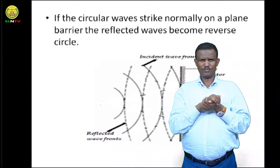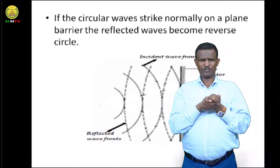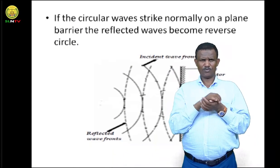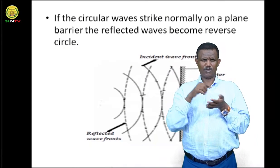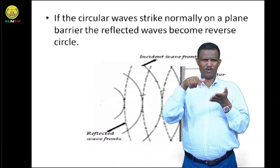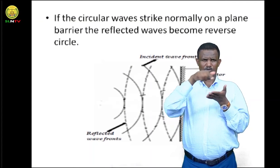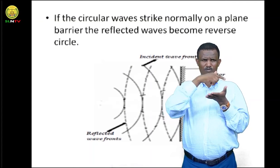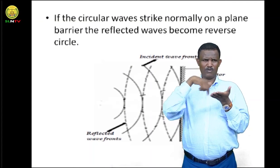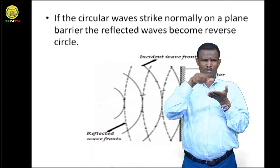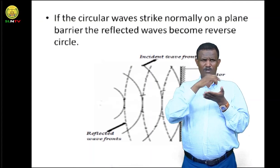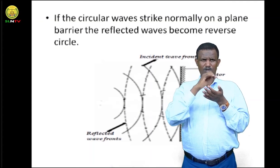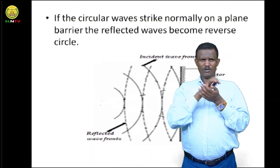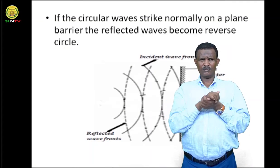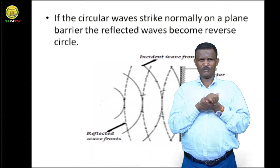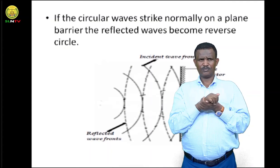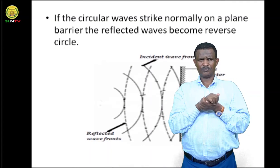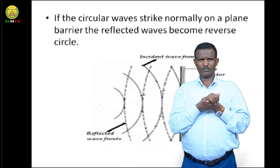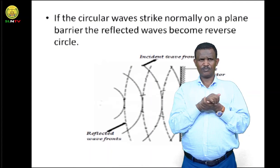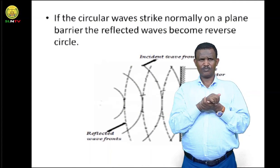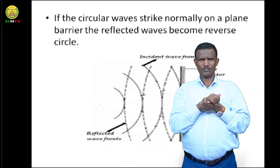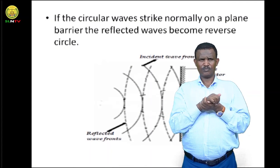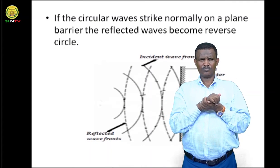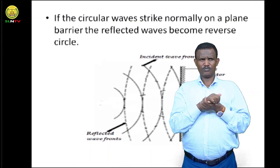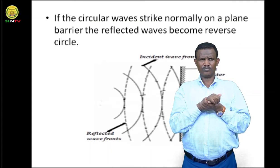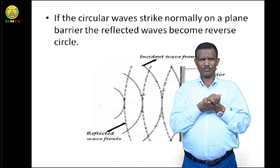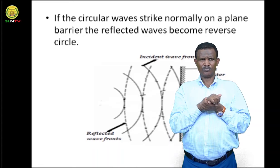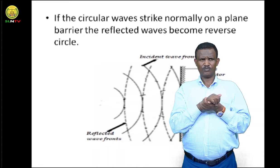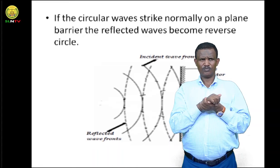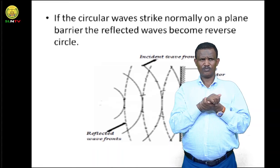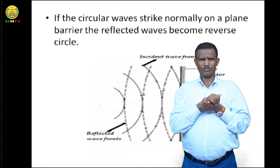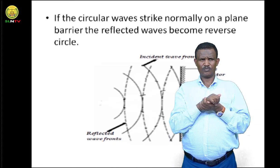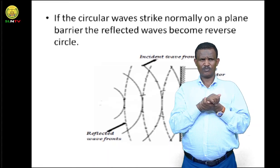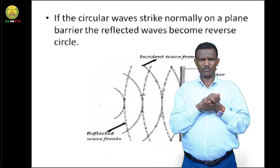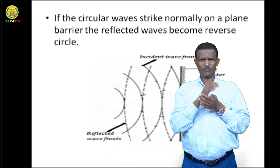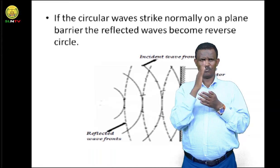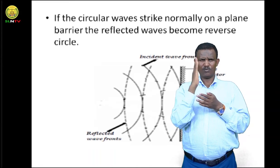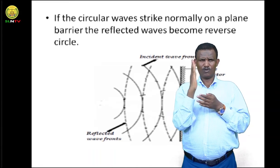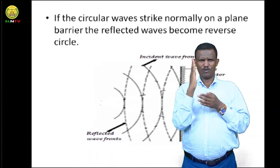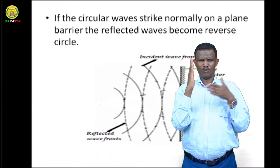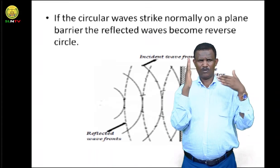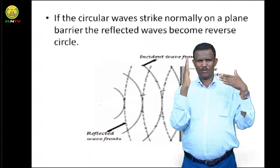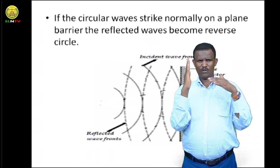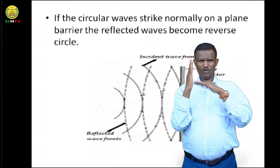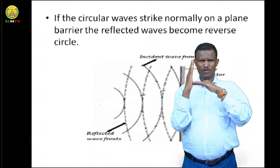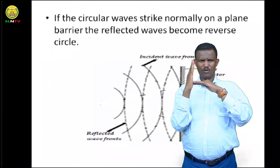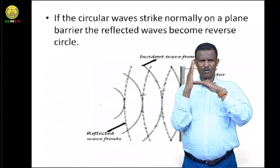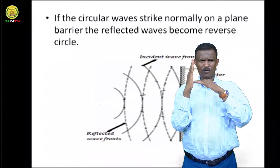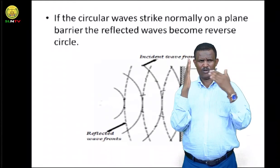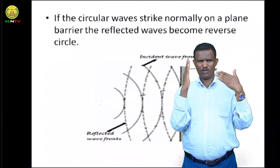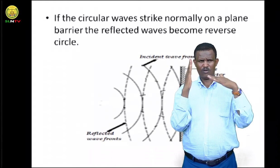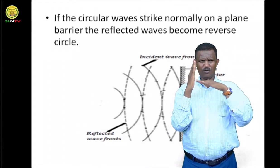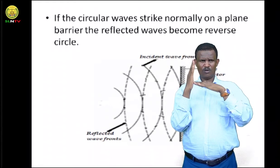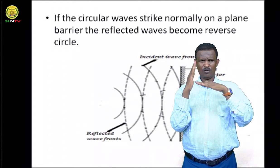doontay noqon kartaa convex iyo concave inay wave-kaagu noqoto gidaar ay ku dhacdo barrier plane ah street